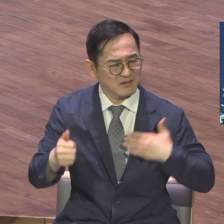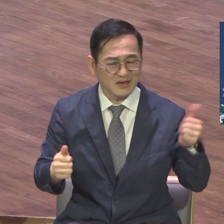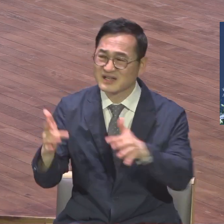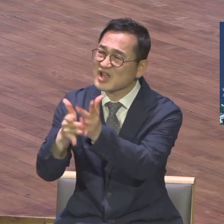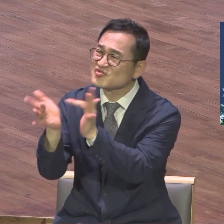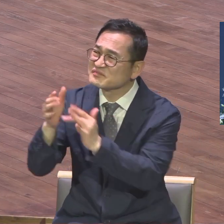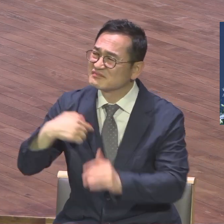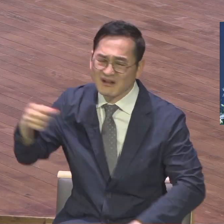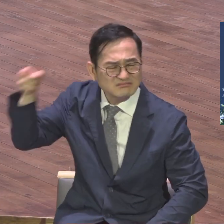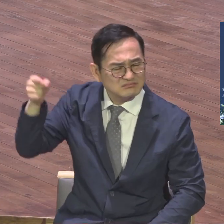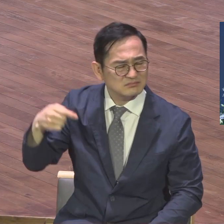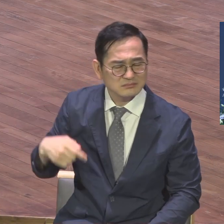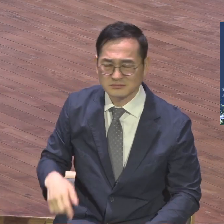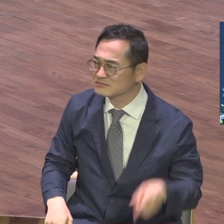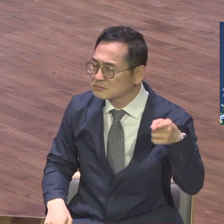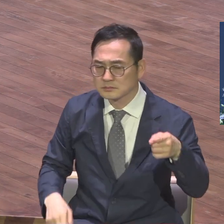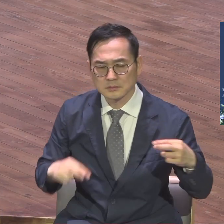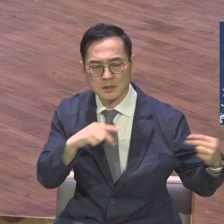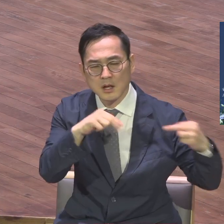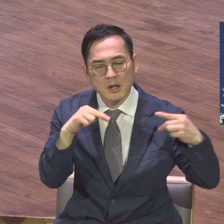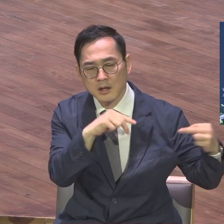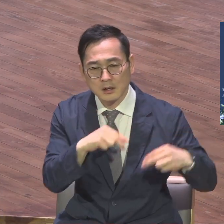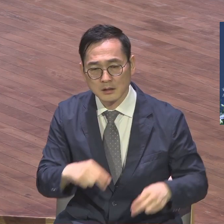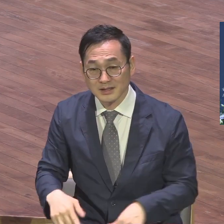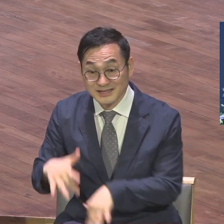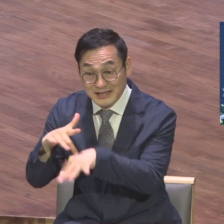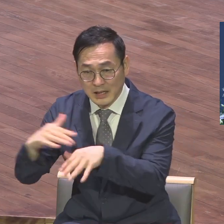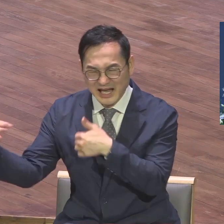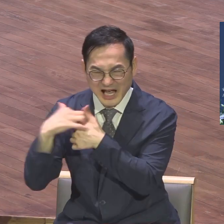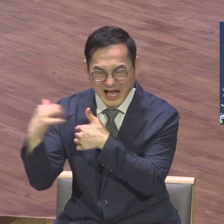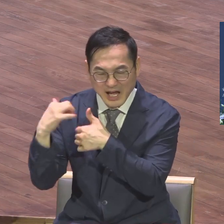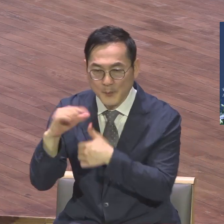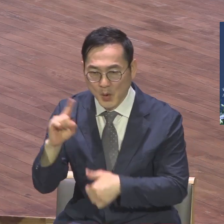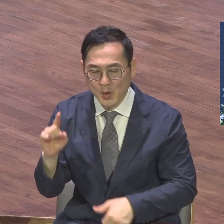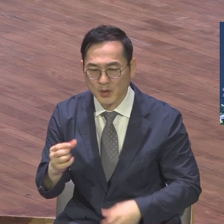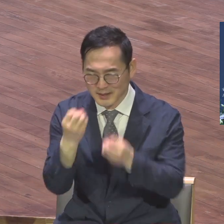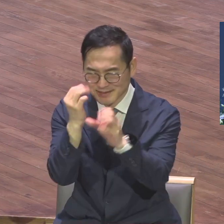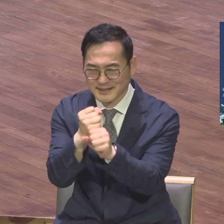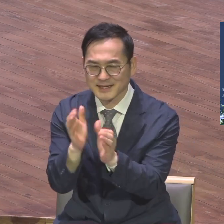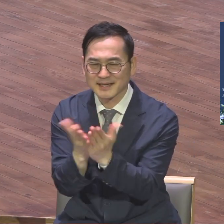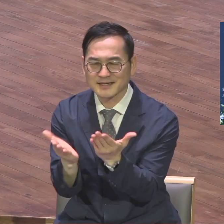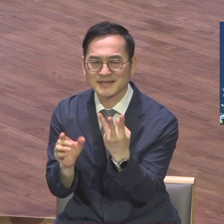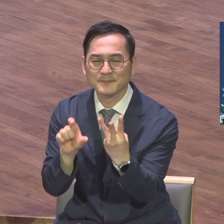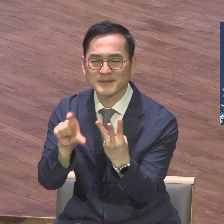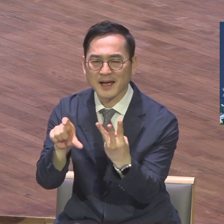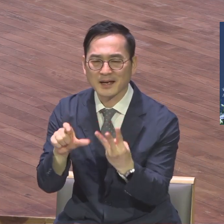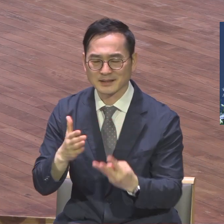사단이 가장 집요하게 공격하는 것이 뭔지 아세요? 창세기 3장에